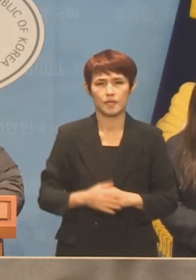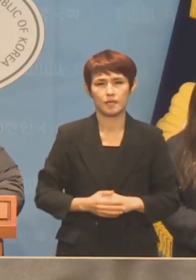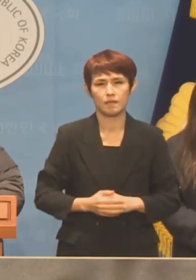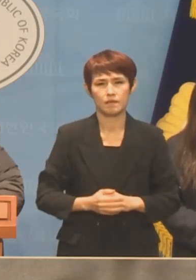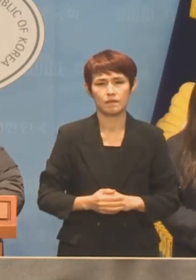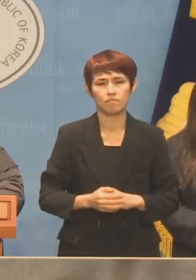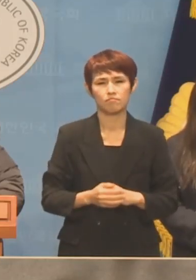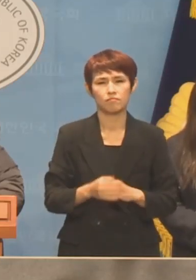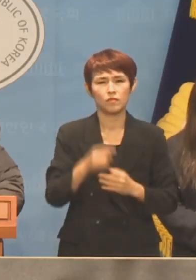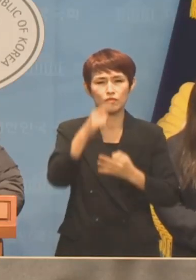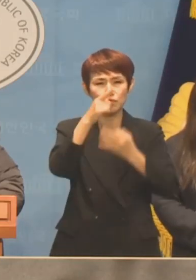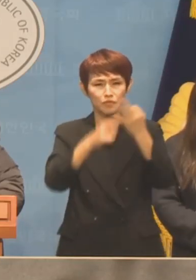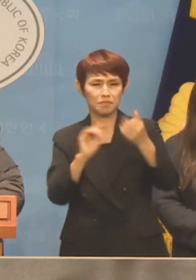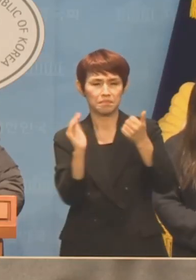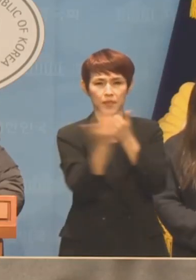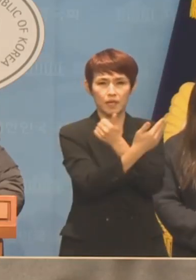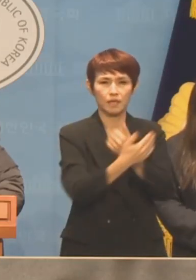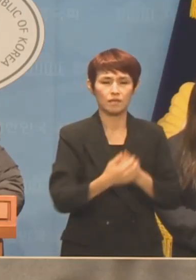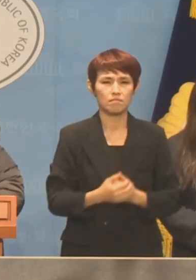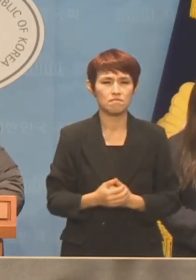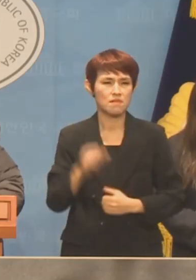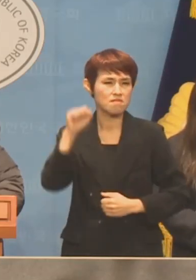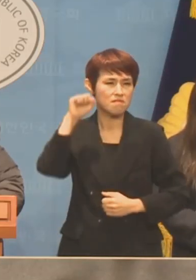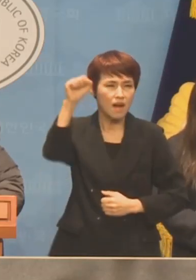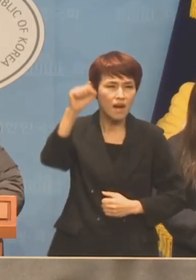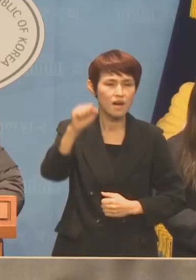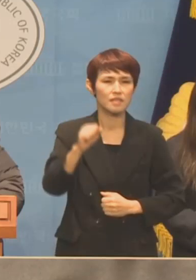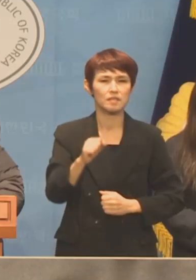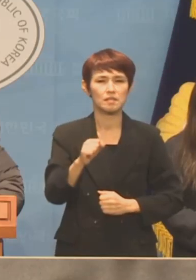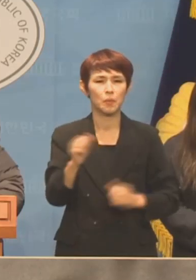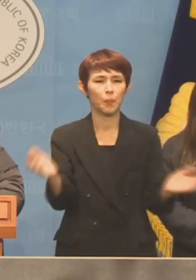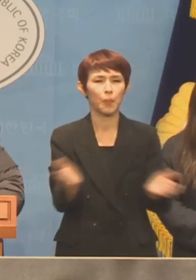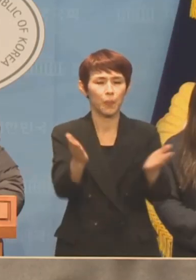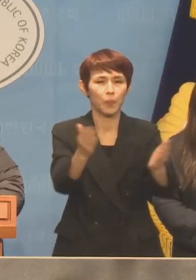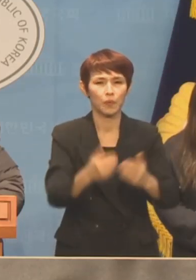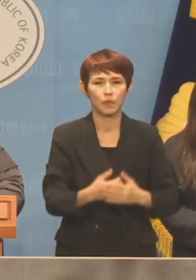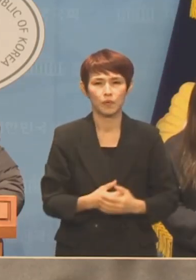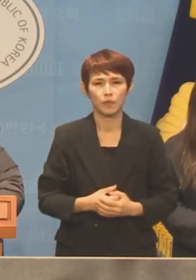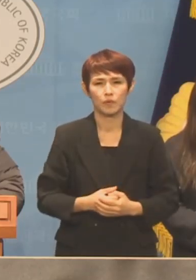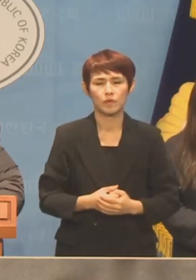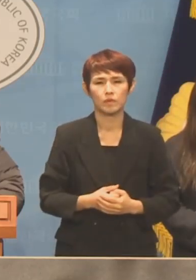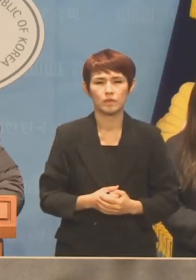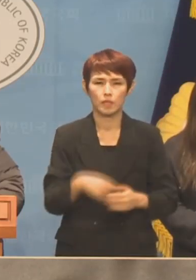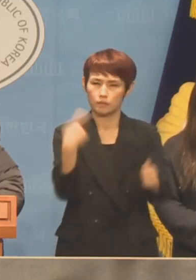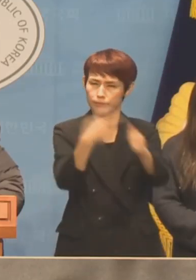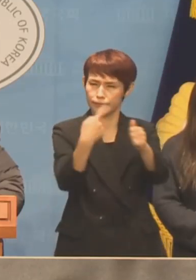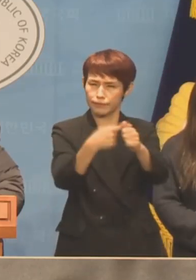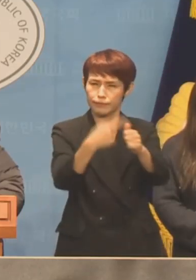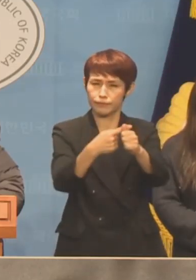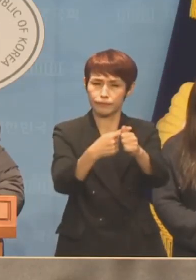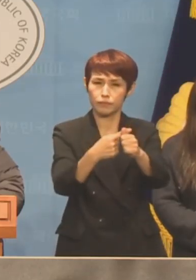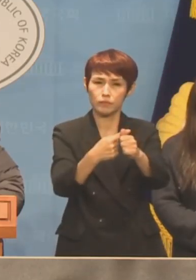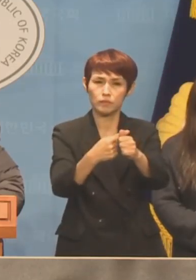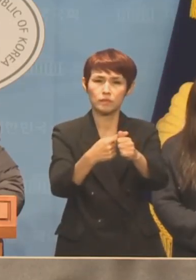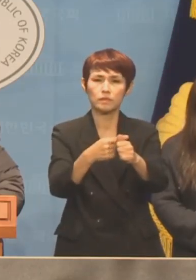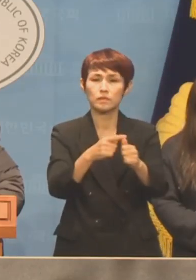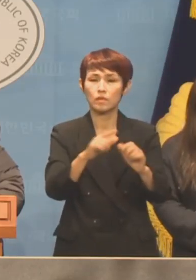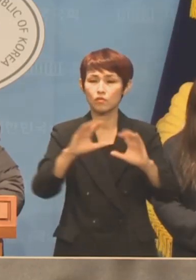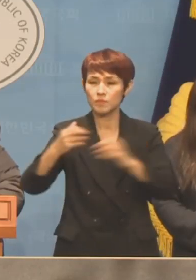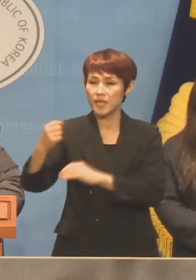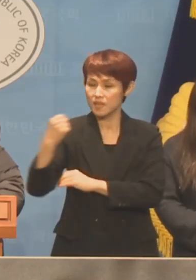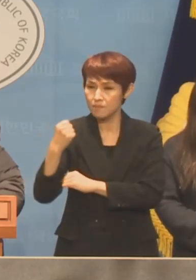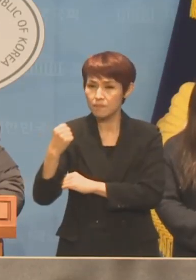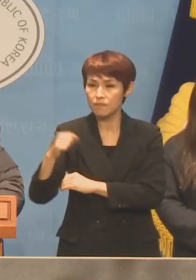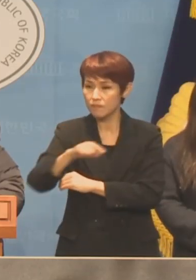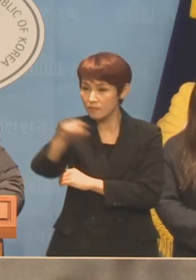찬양, 시위대 폭력 조장, 근거 없는 국가공권력의 비난과 인정공세 등을 계속하는 국민의힘과 그 대표